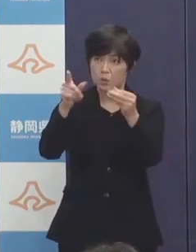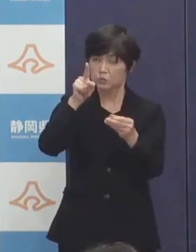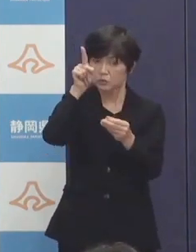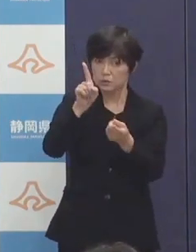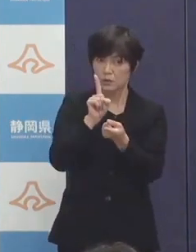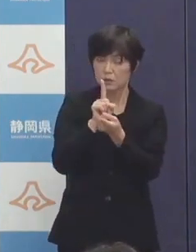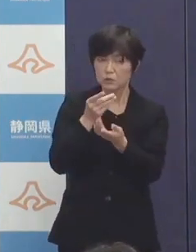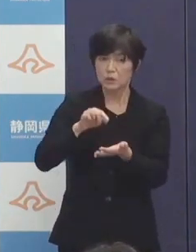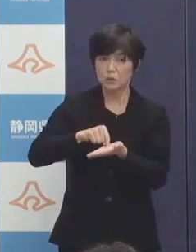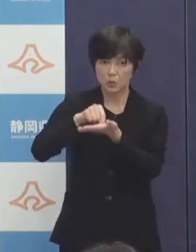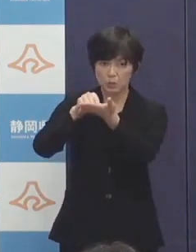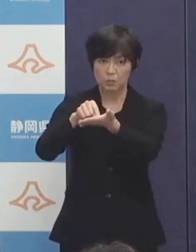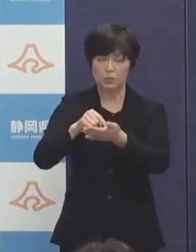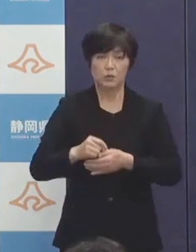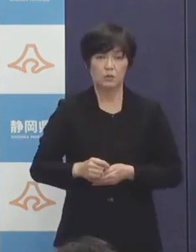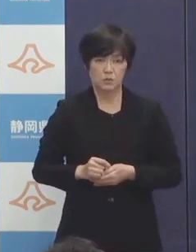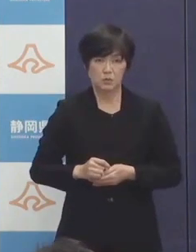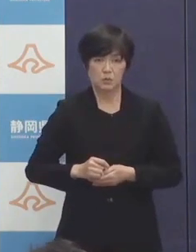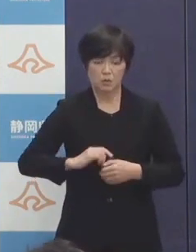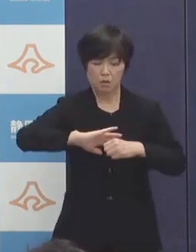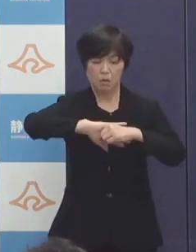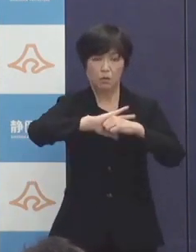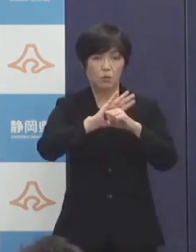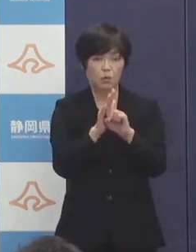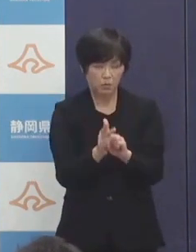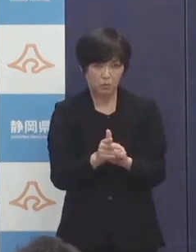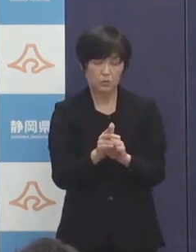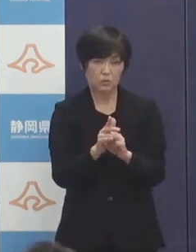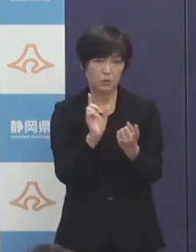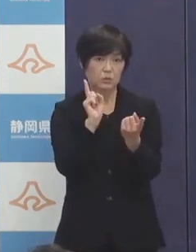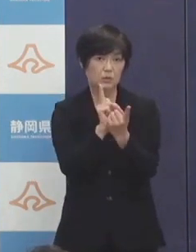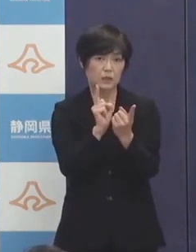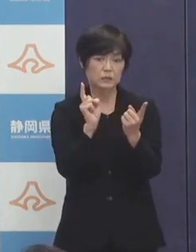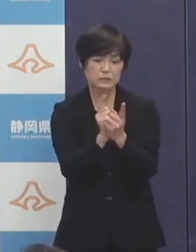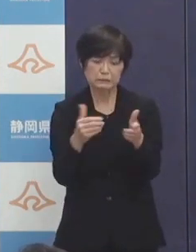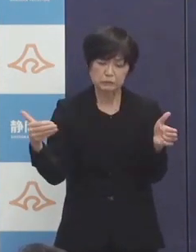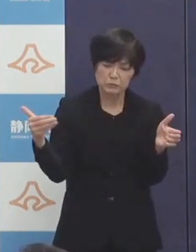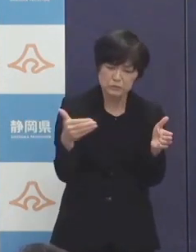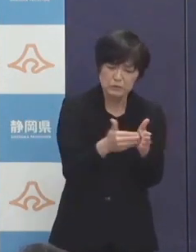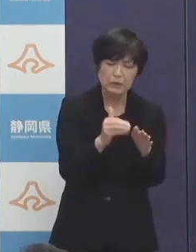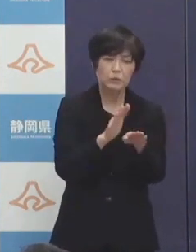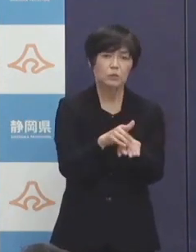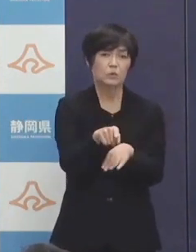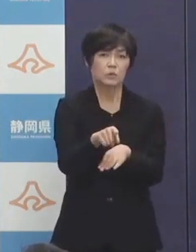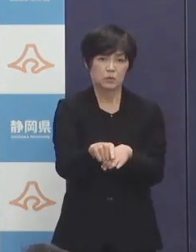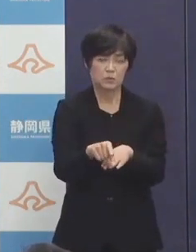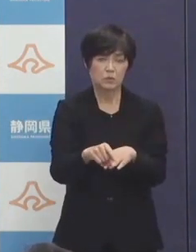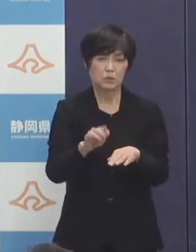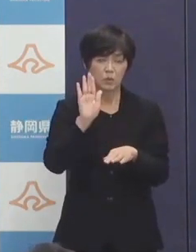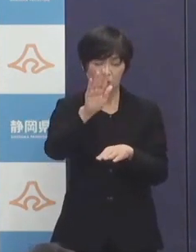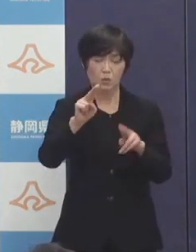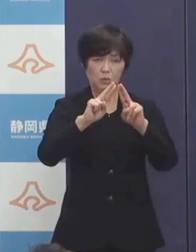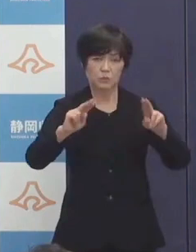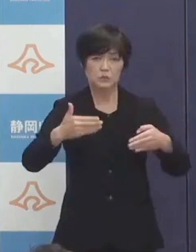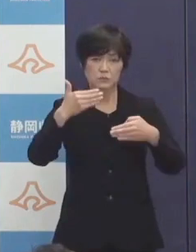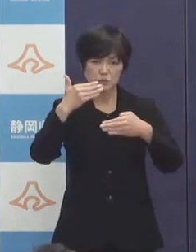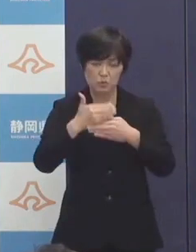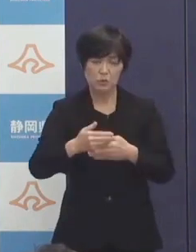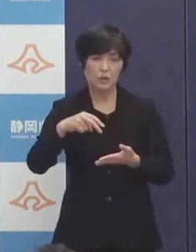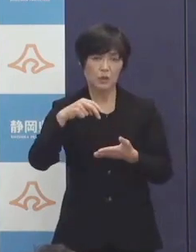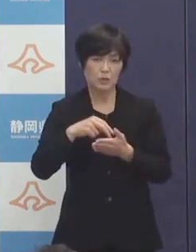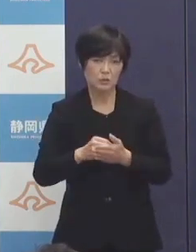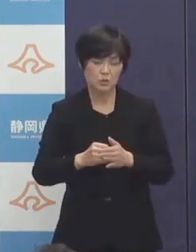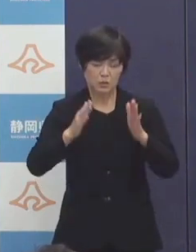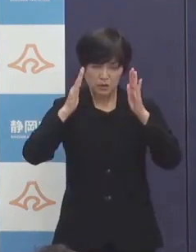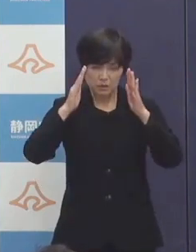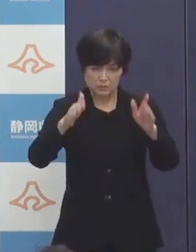。医療は新型コロナウイルス感染症対策の最後の砦です。今後も県として全力で支援